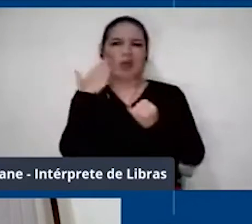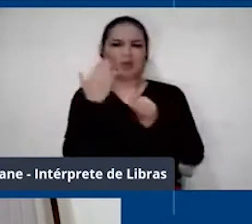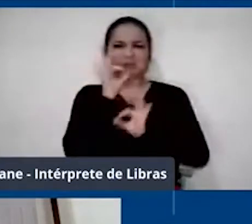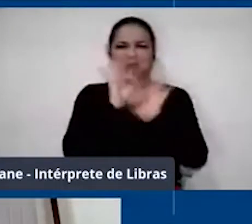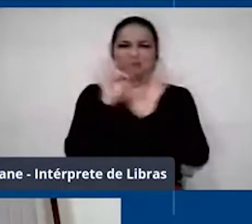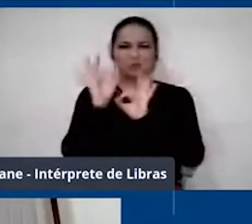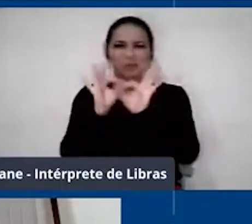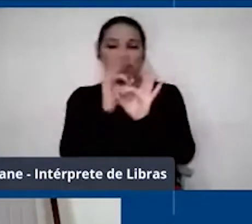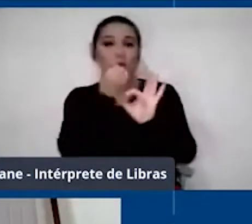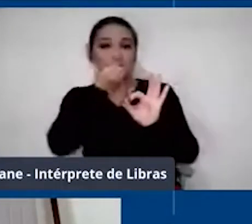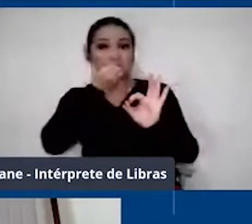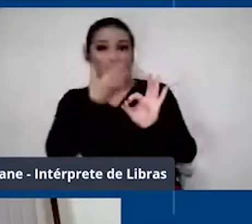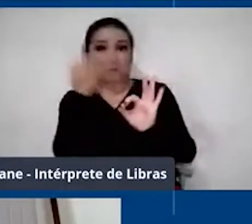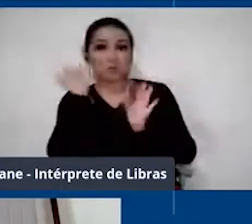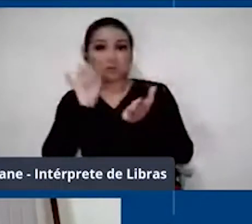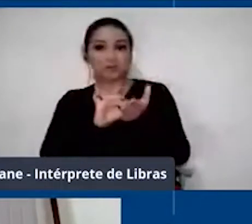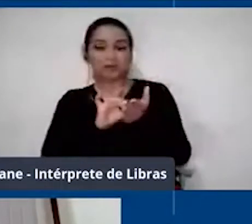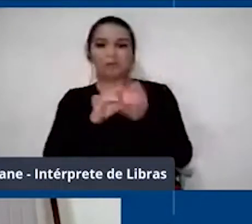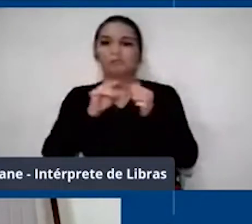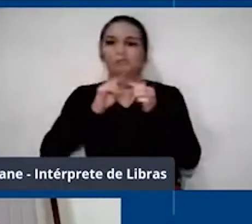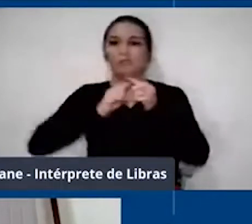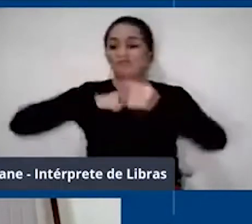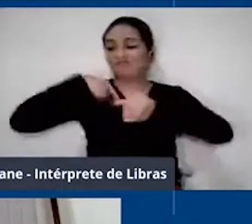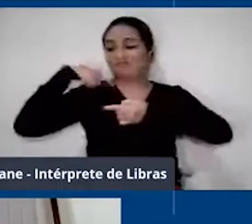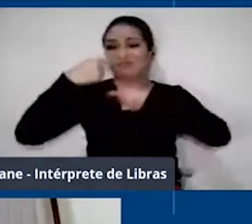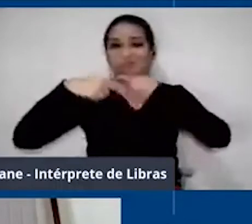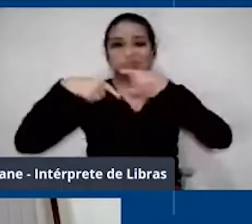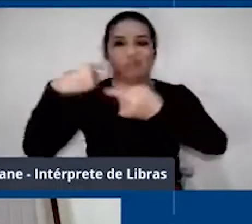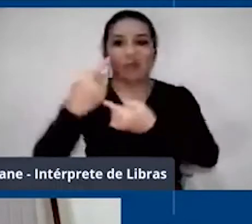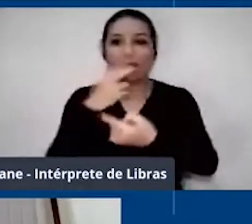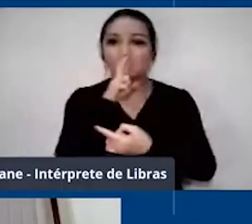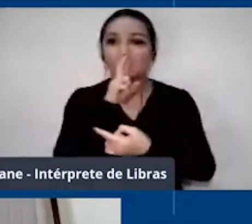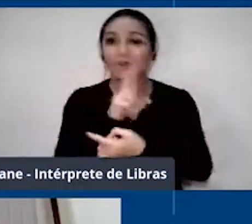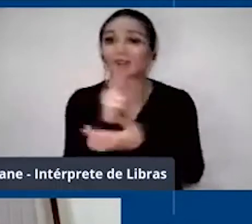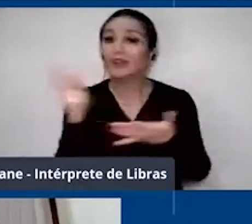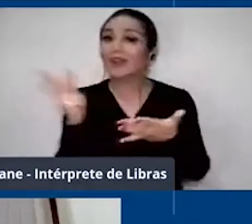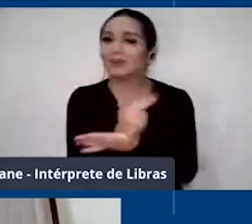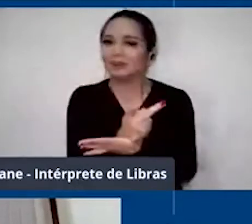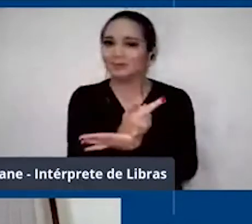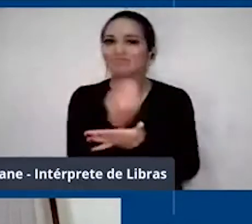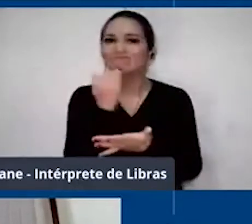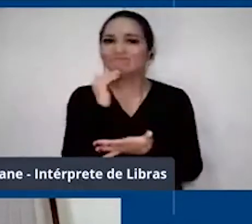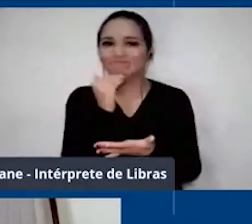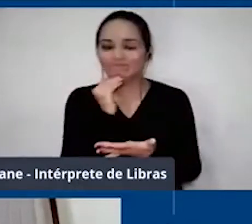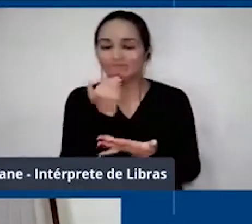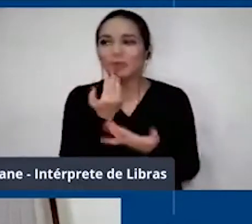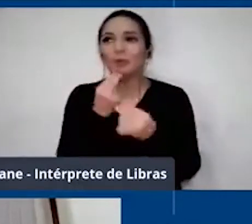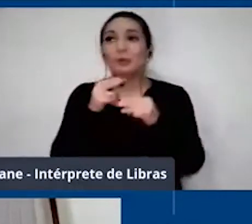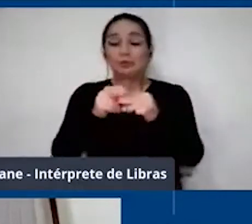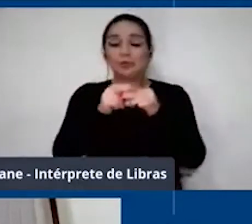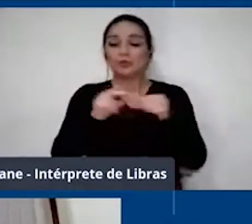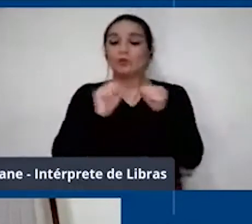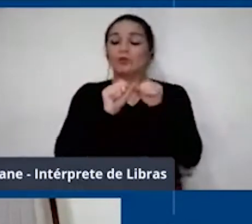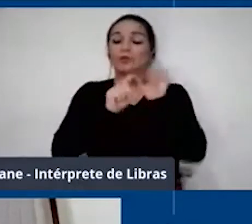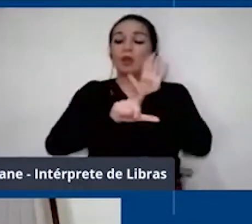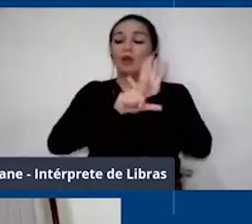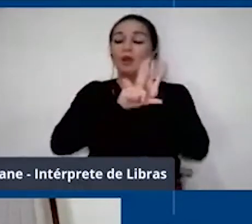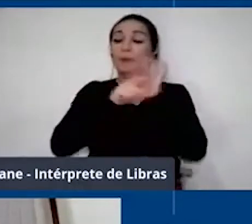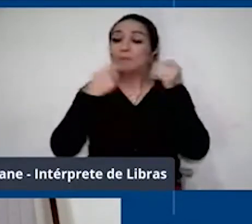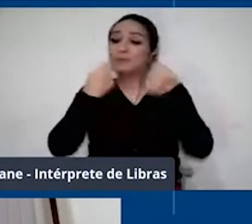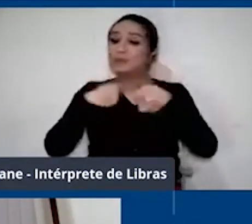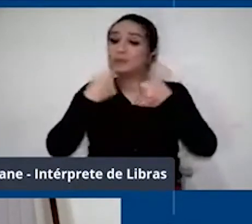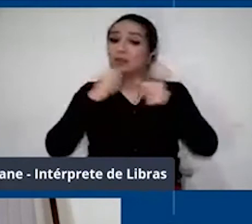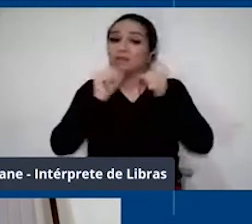era bom, acabou não tendo o resultado necessário. Então, quando se vai fazer uma lei, é preciso que ela seja bem